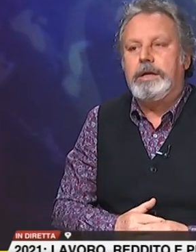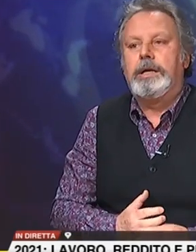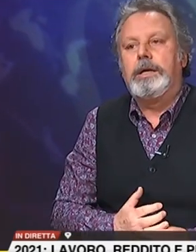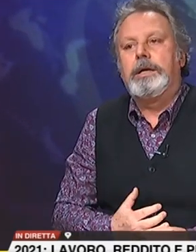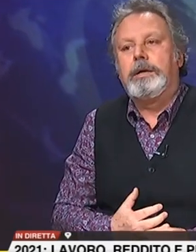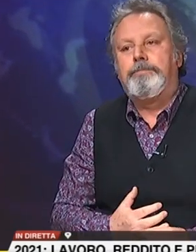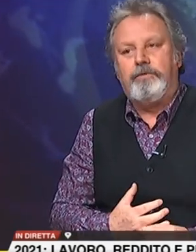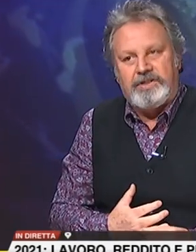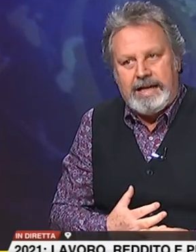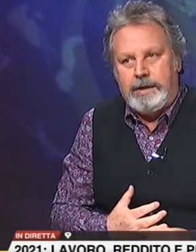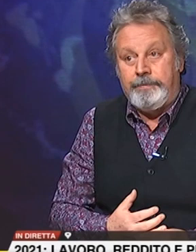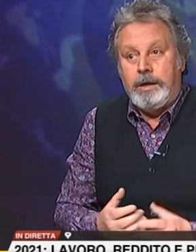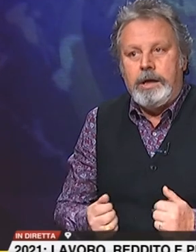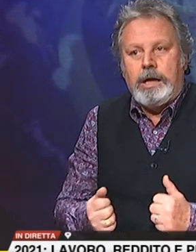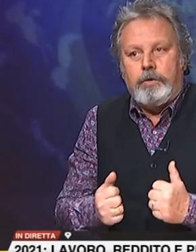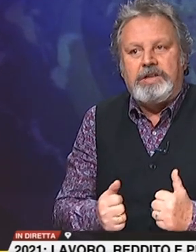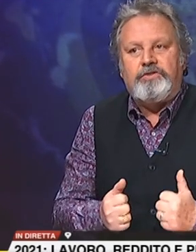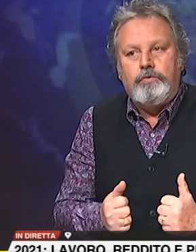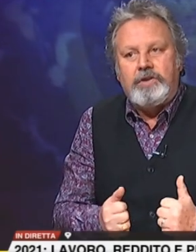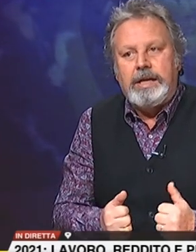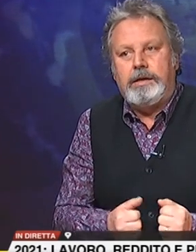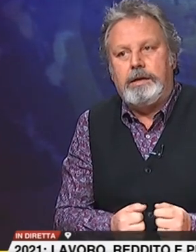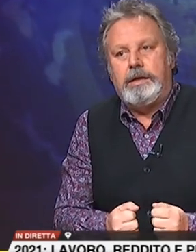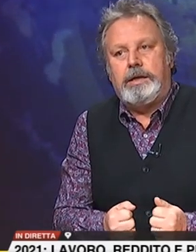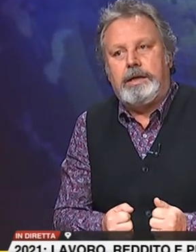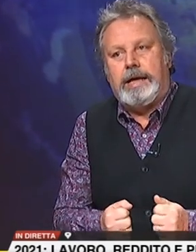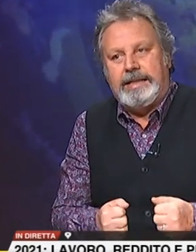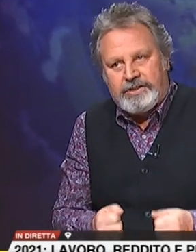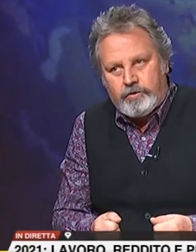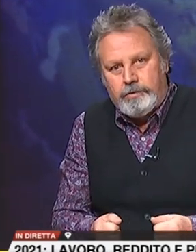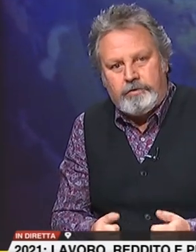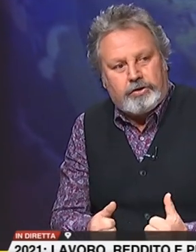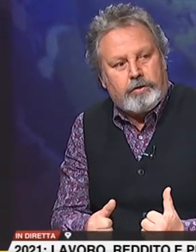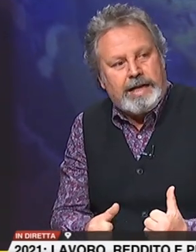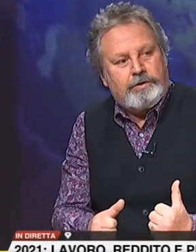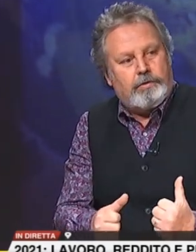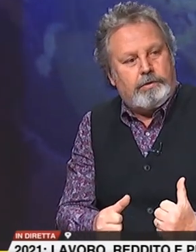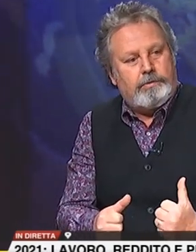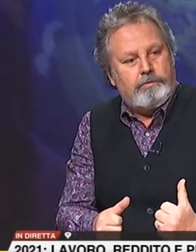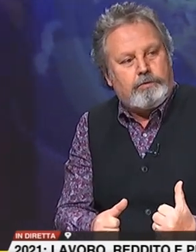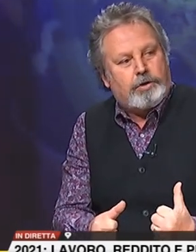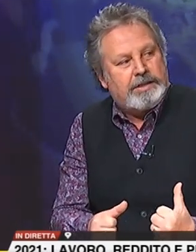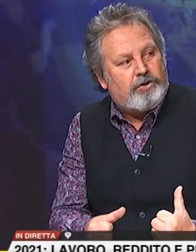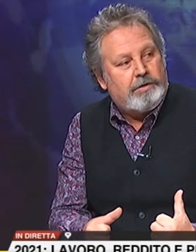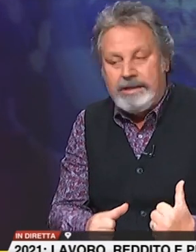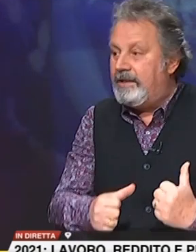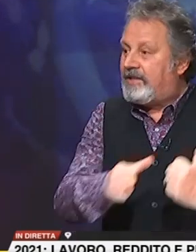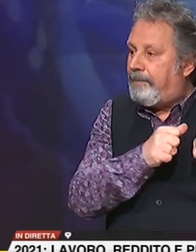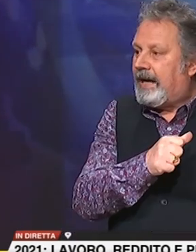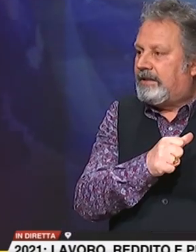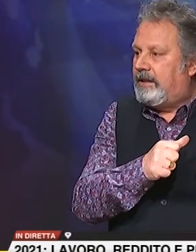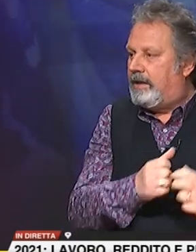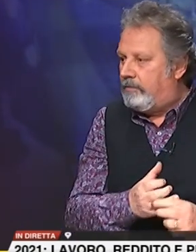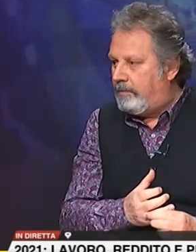bonus provinciale. Lo si aggiunge adesso stornando una quota di soldi